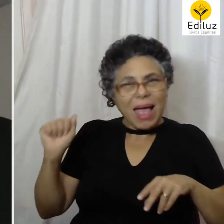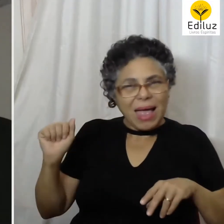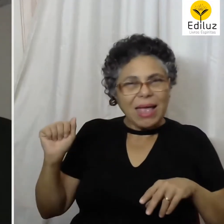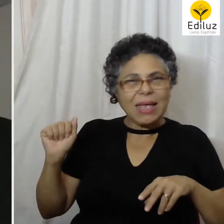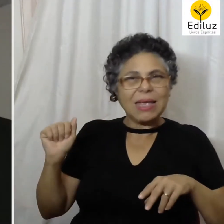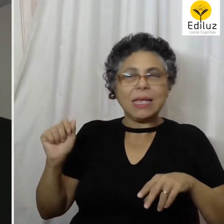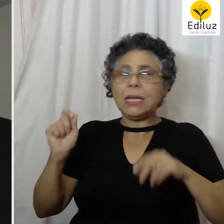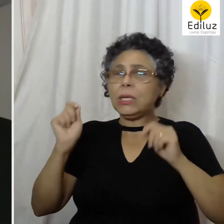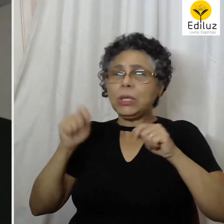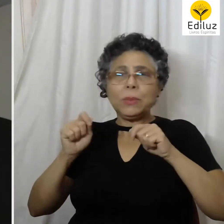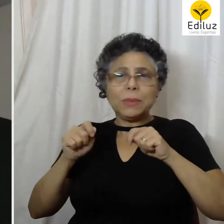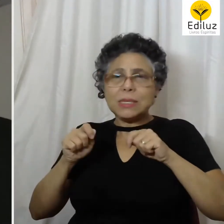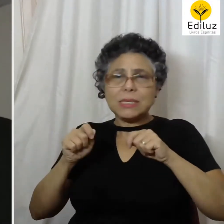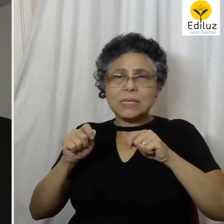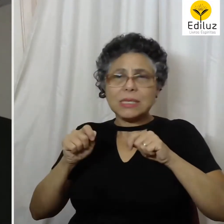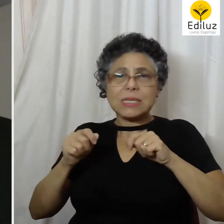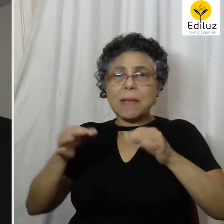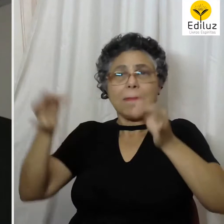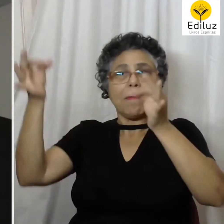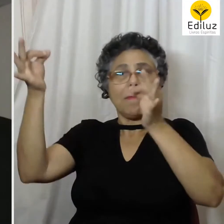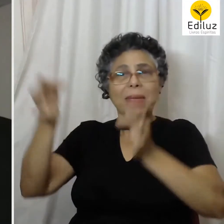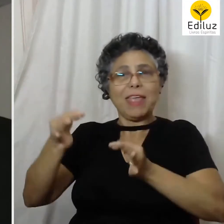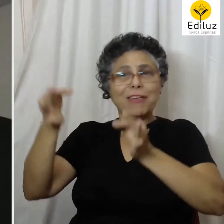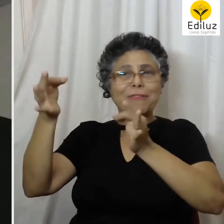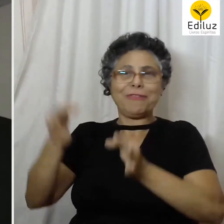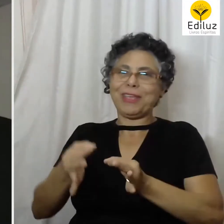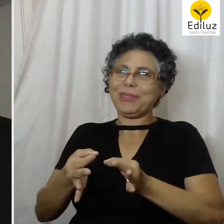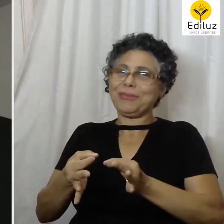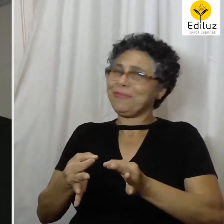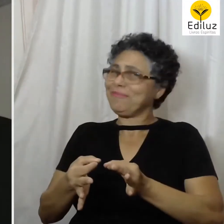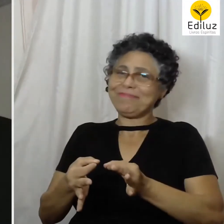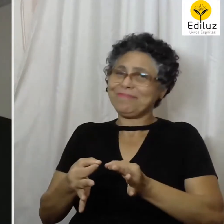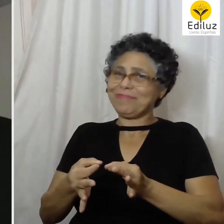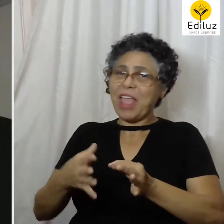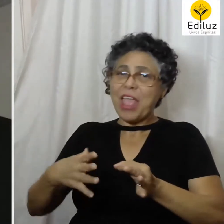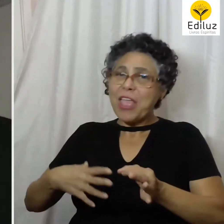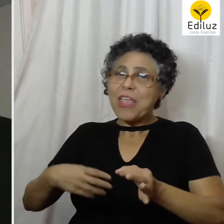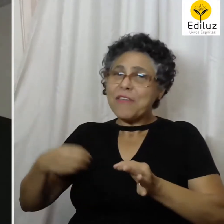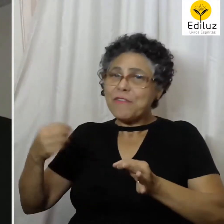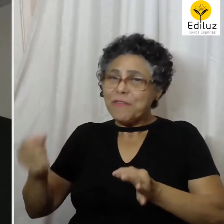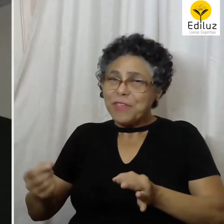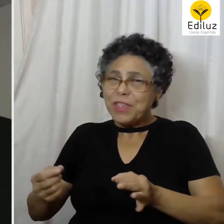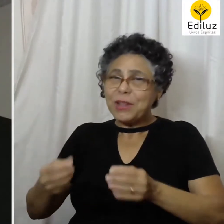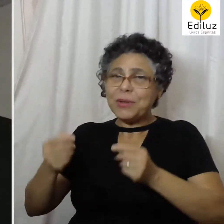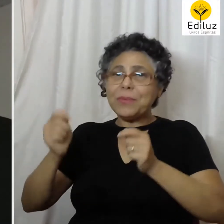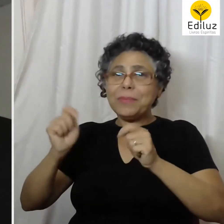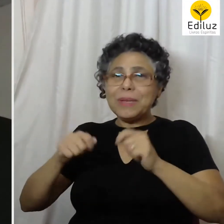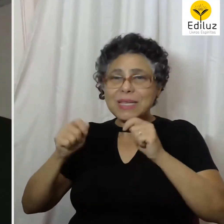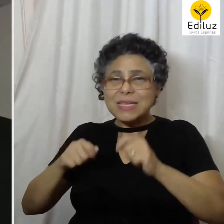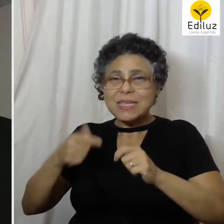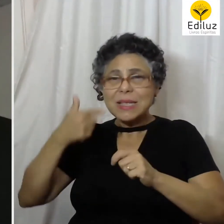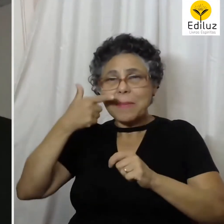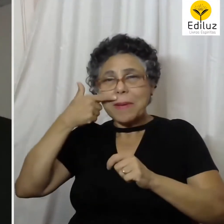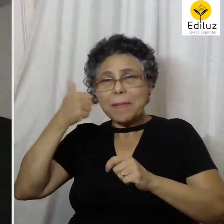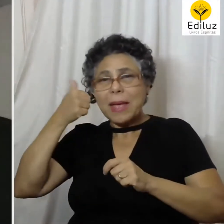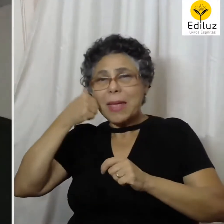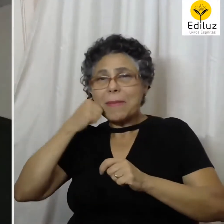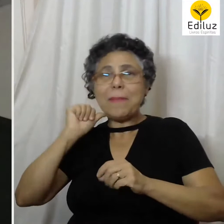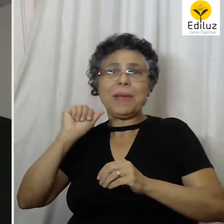pais perfeitos, até porque se precisasse, não os encontraria,